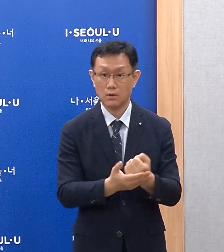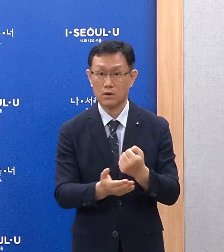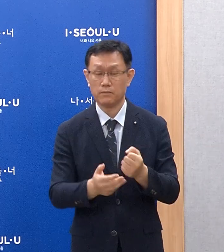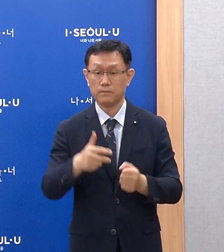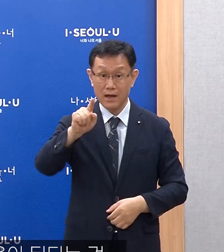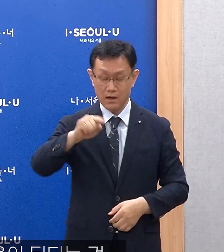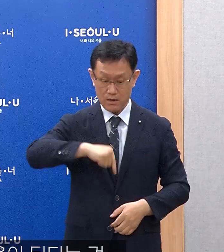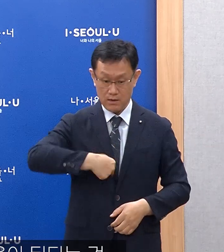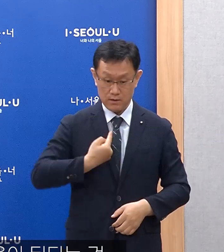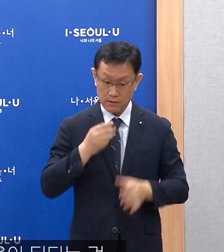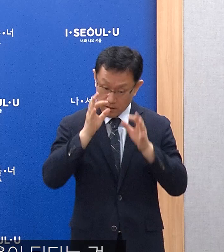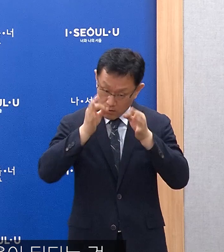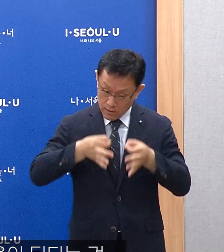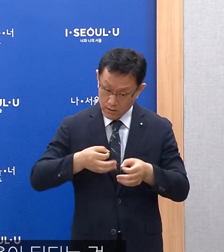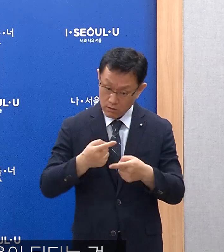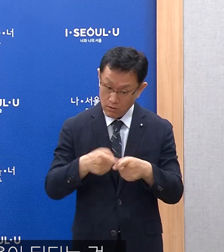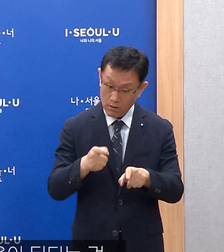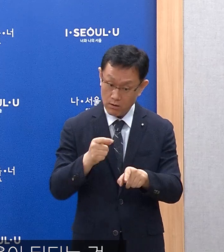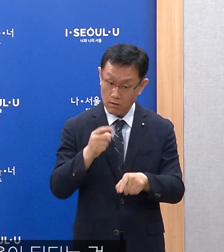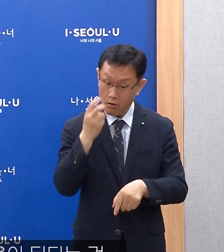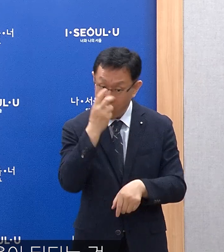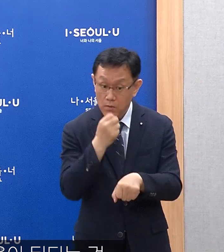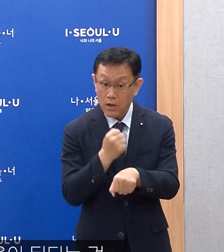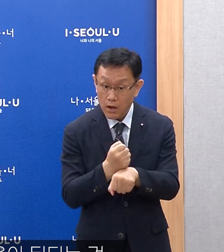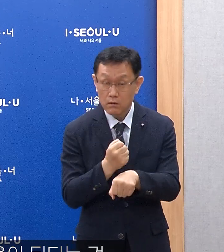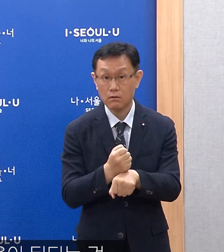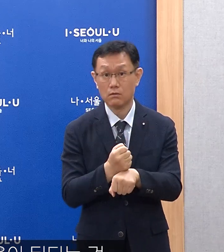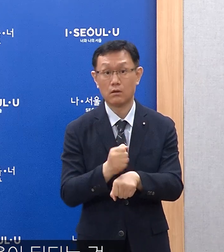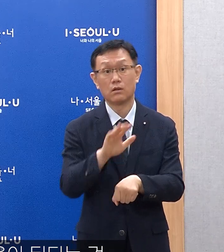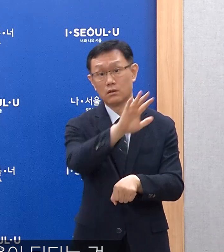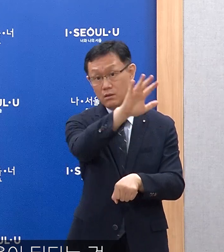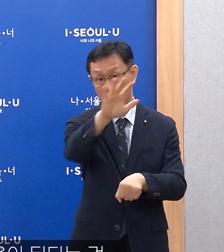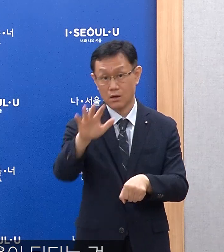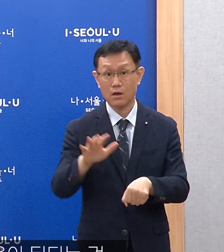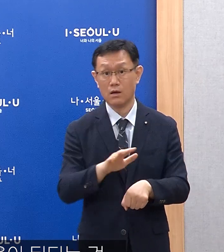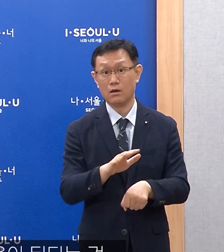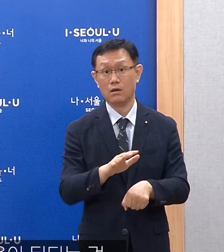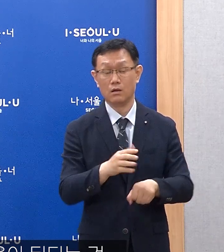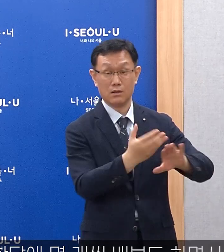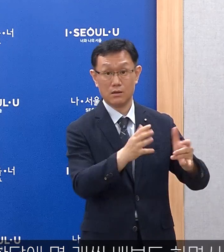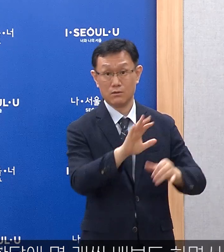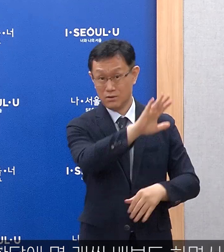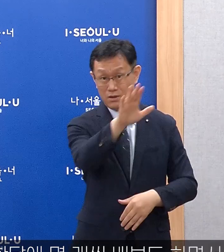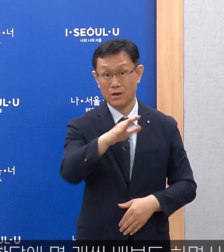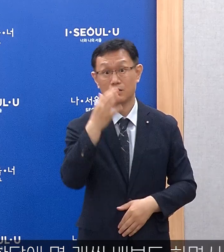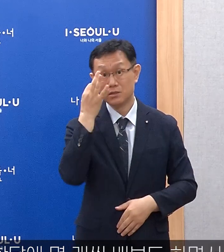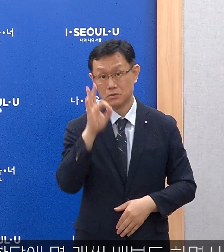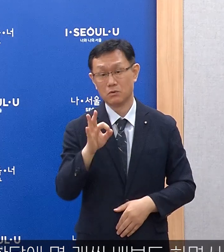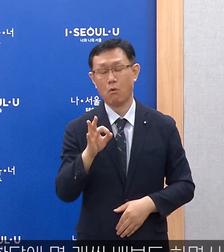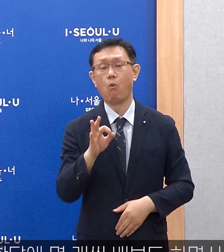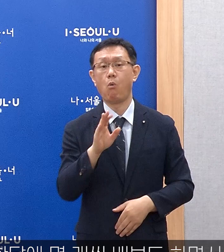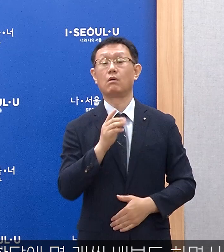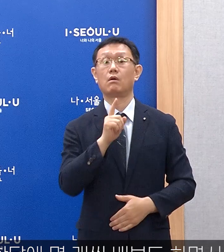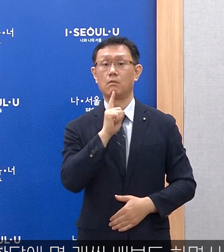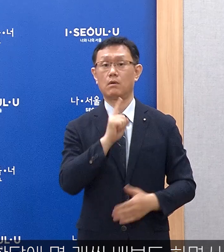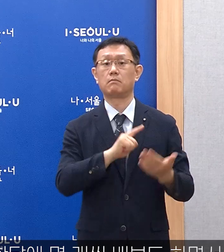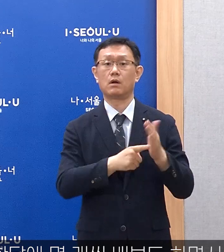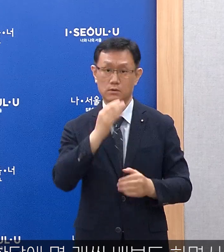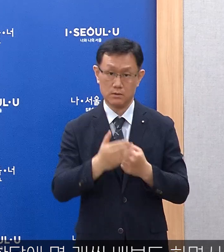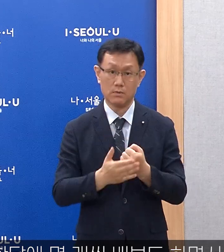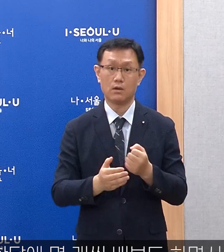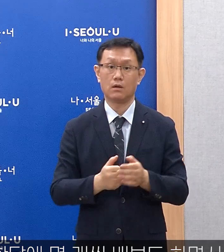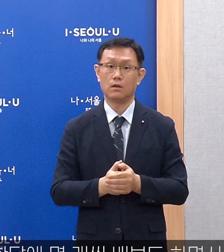활용하느냐에 따라서 굉장히 코로나 극복에 도움이 된다는 건 전 세계적으로 이미 입증이 되어 있습니다. 그러니까 그런 나라들은